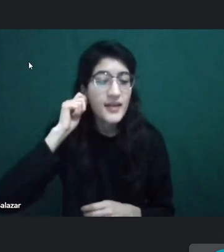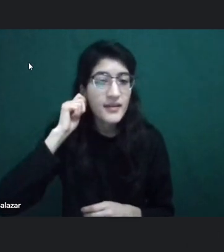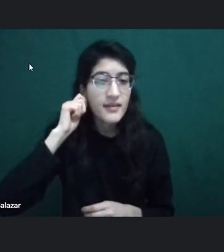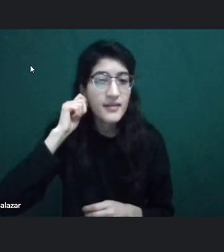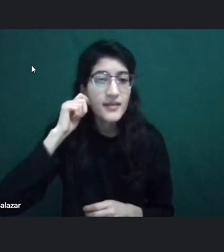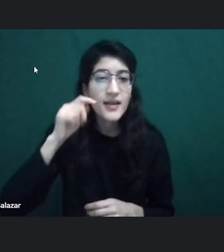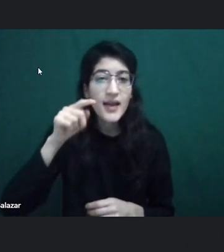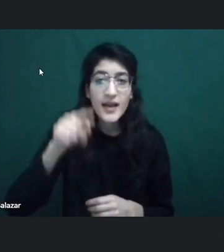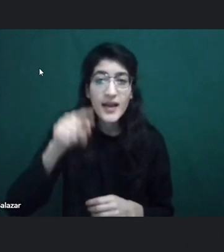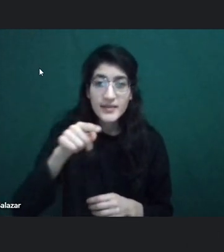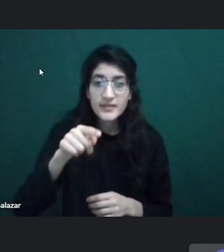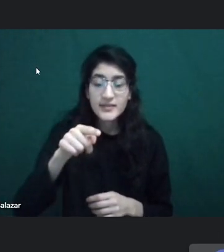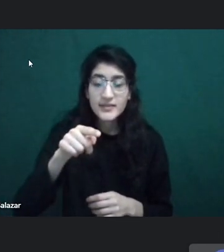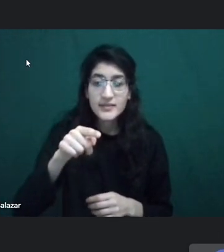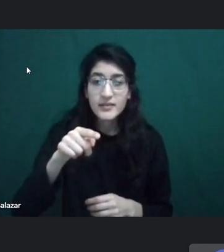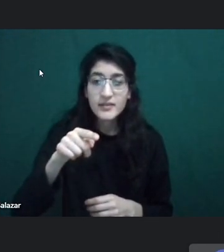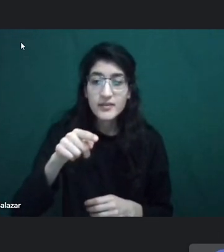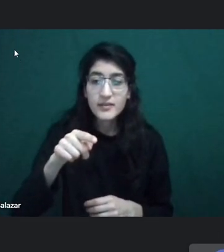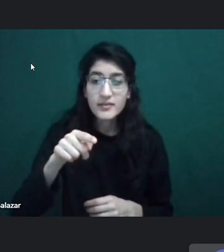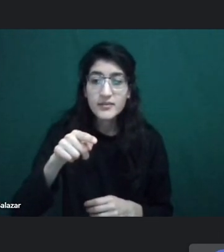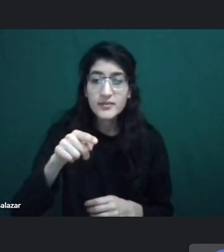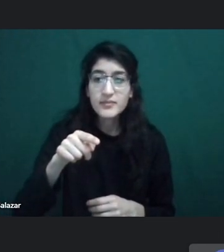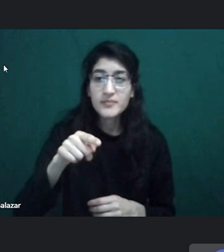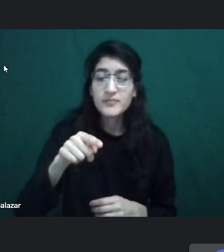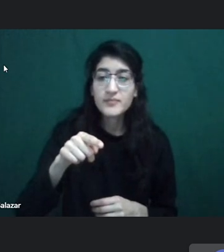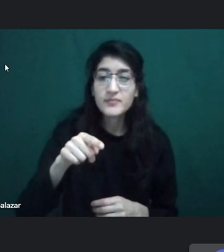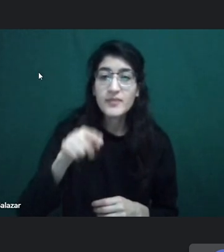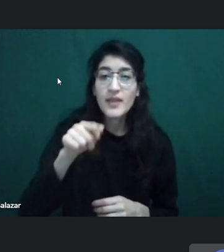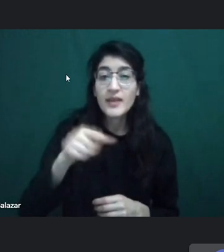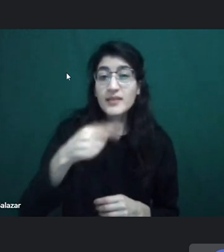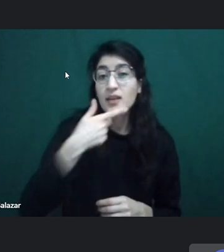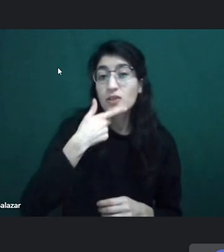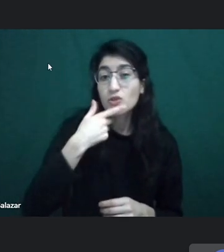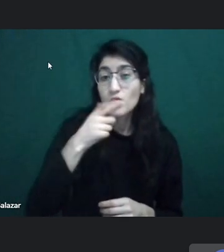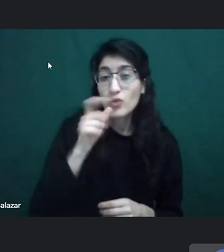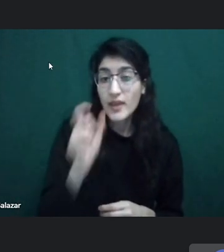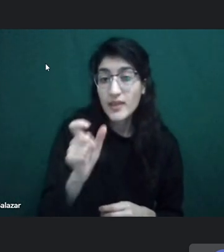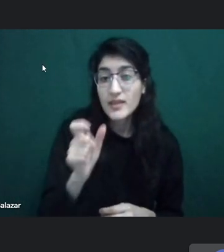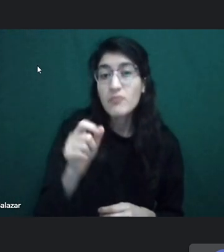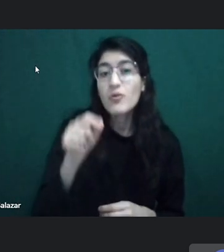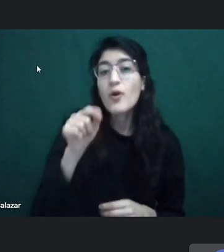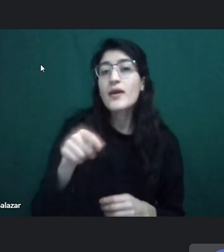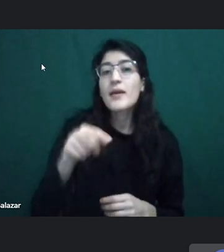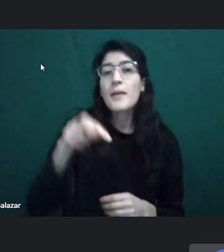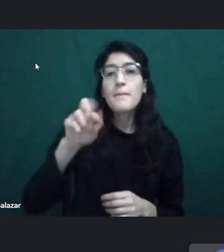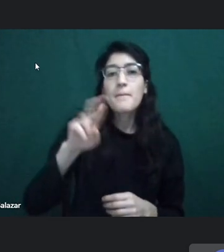environments. Como otro sustantivo, pero premodificador. Muy bien, porque serían